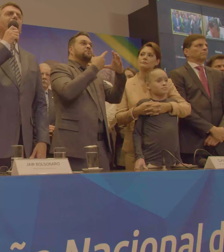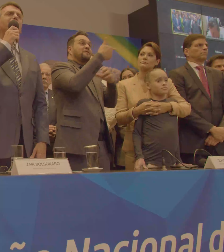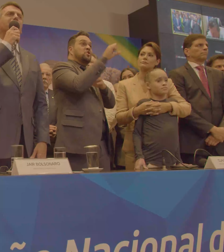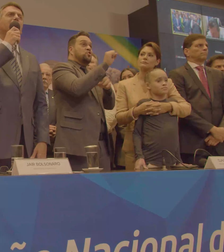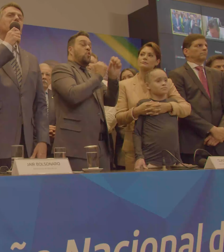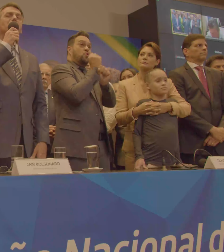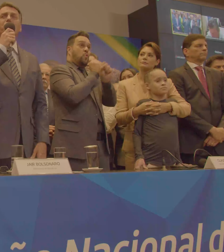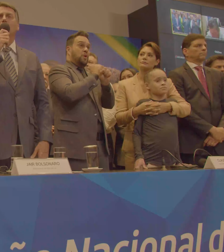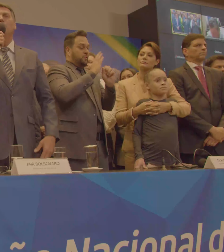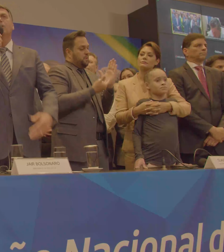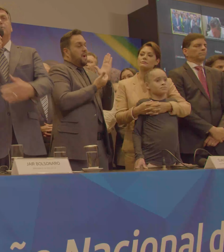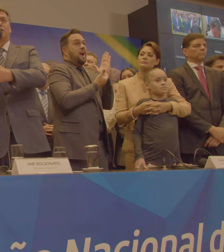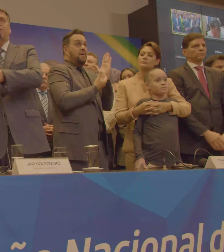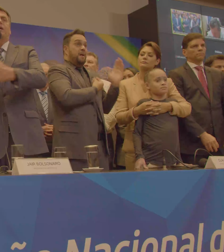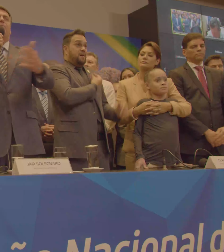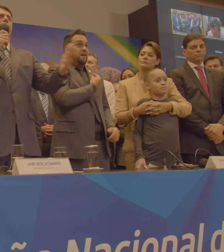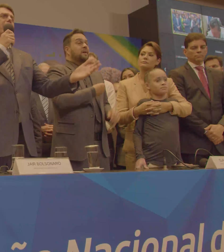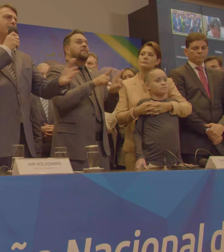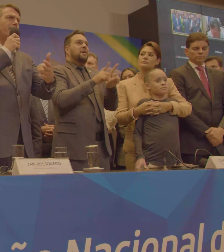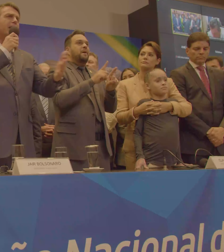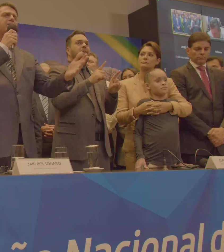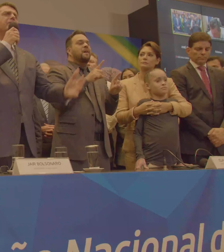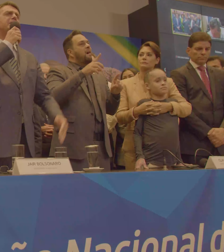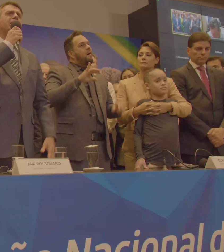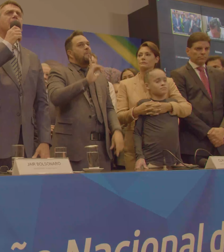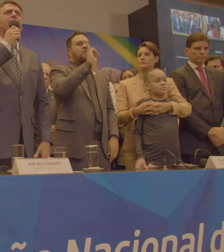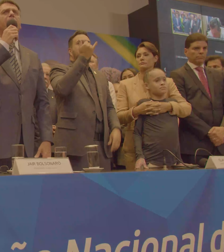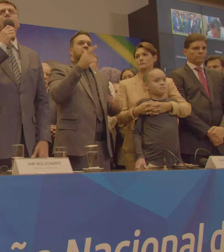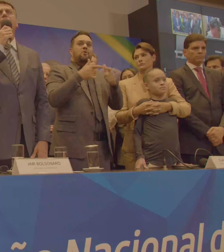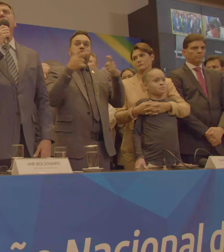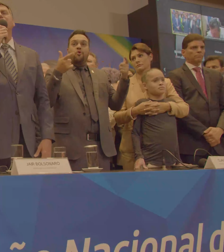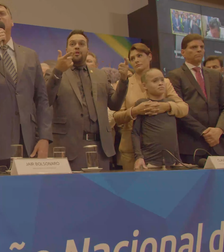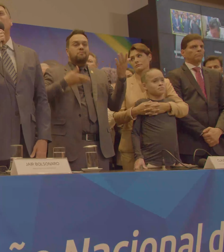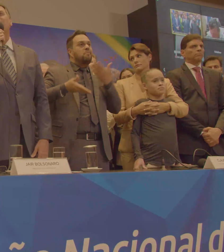28 anos, muito orgulho de desfrutar da amizade, parte de vocês